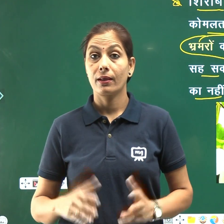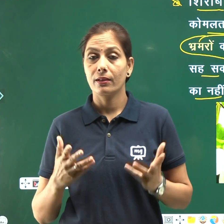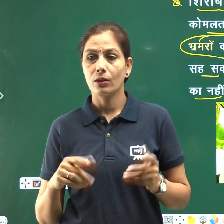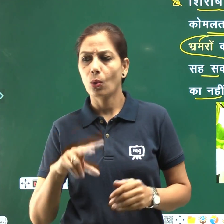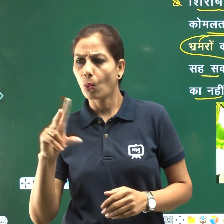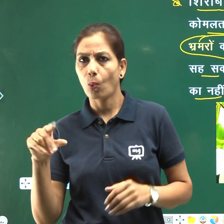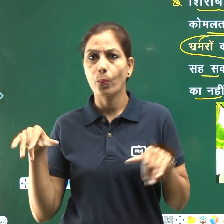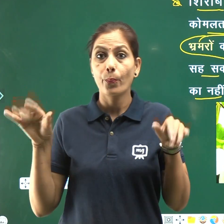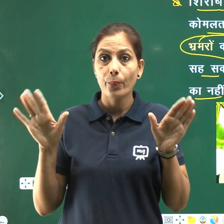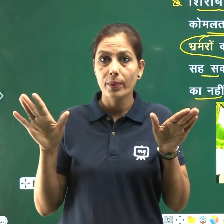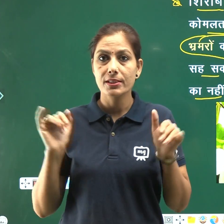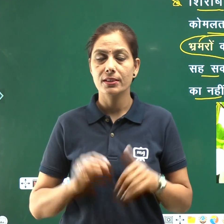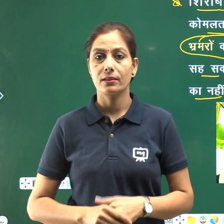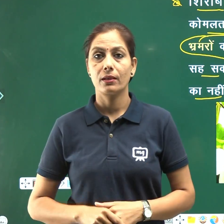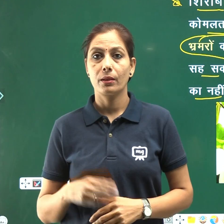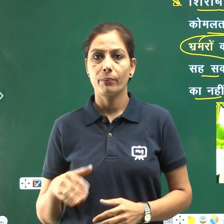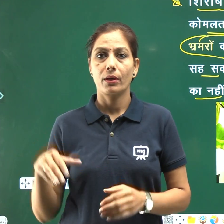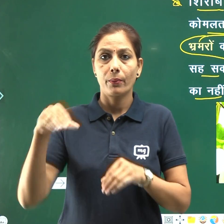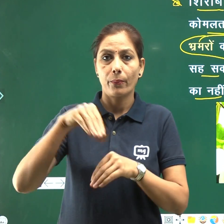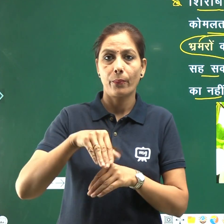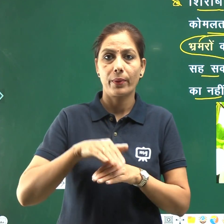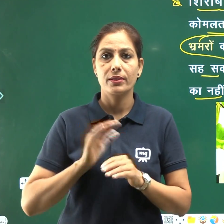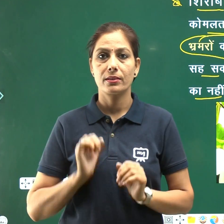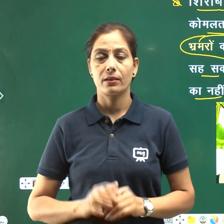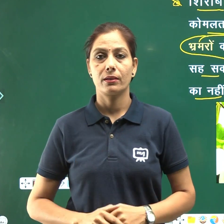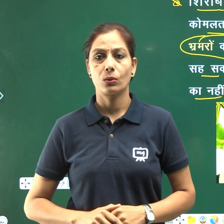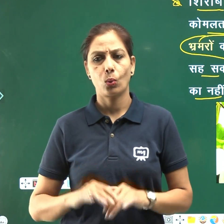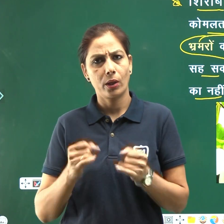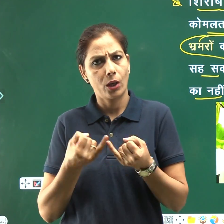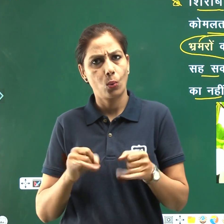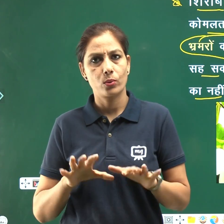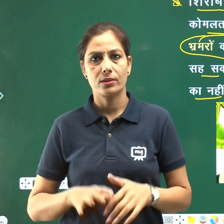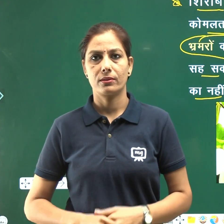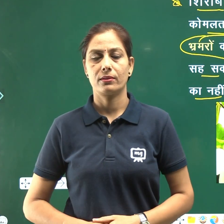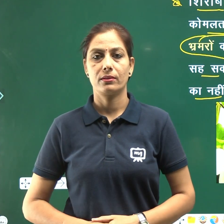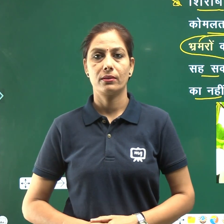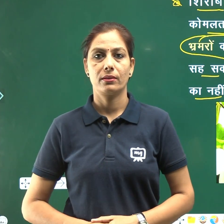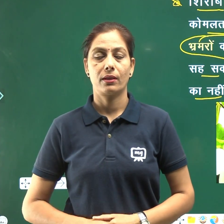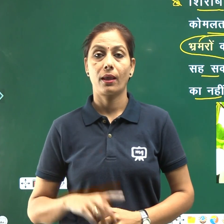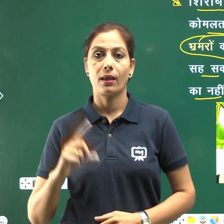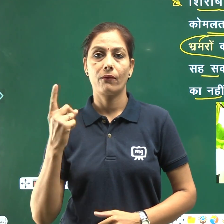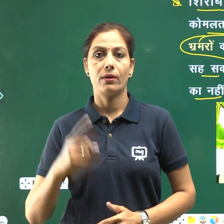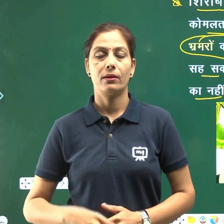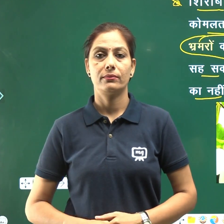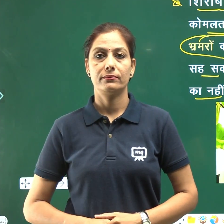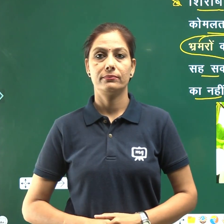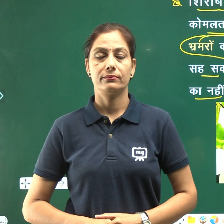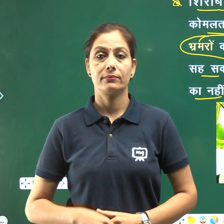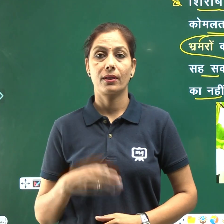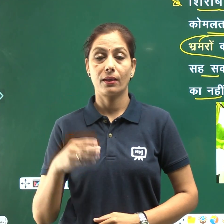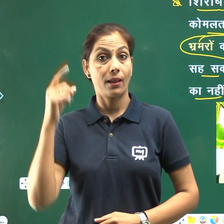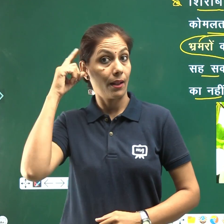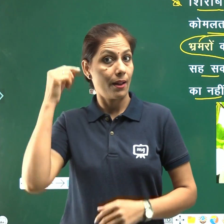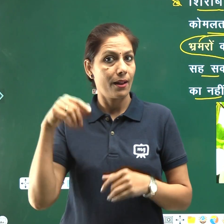पक्षी इन पर बैठ जाए तो ये टूट जाते हैं। केवल ये भ्रमर